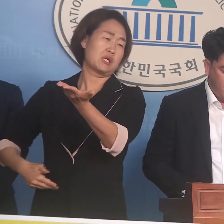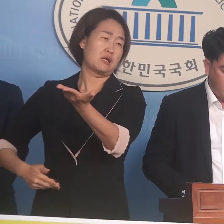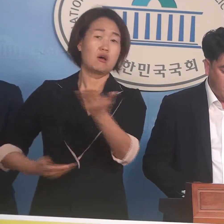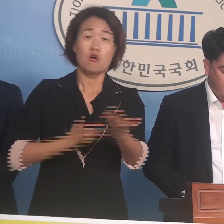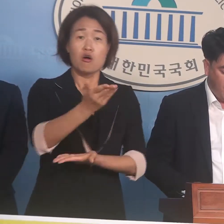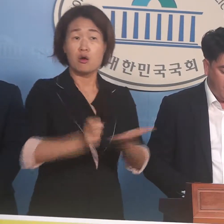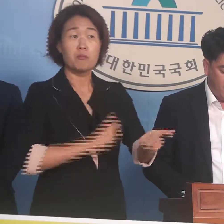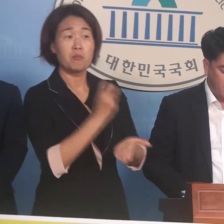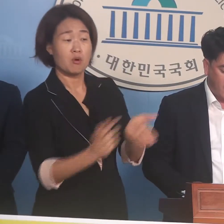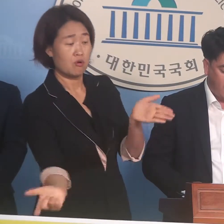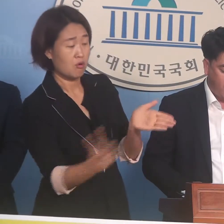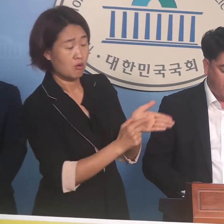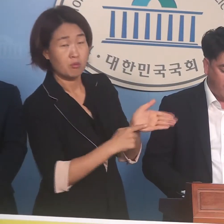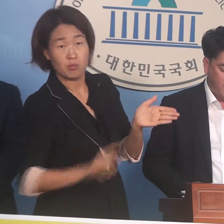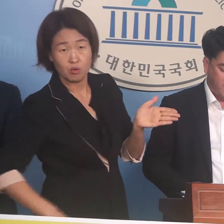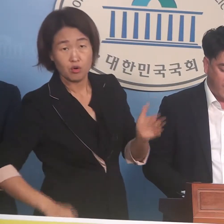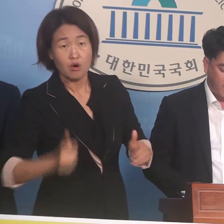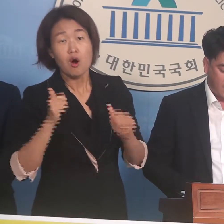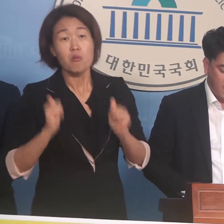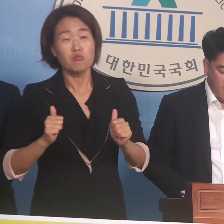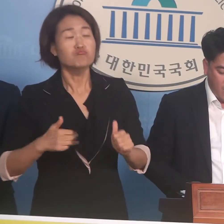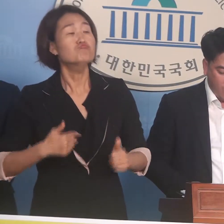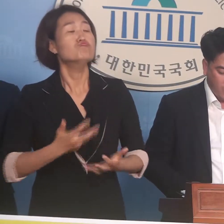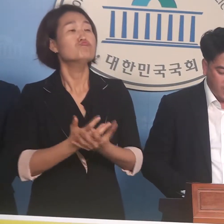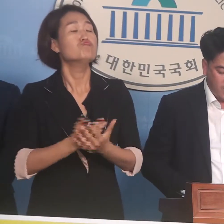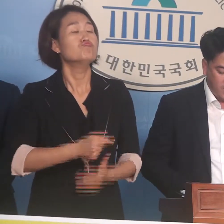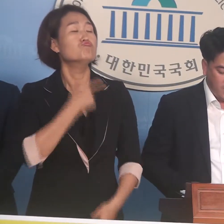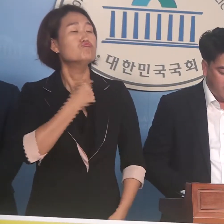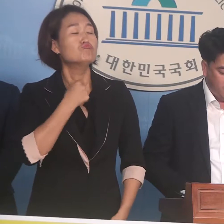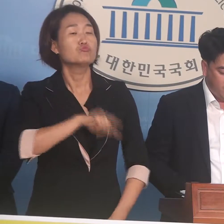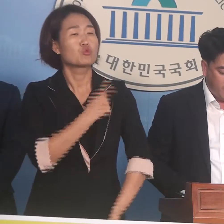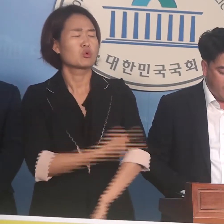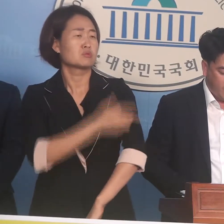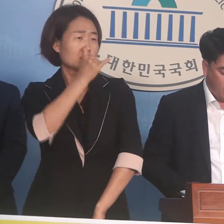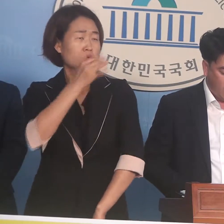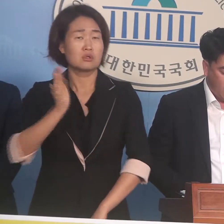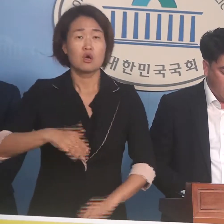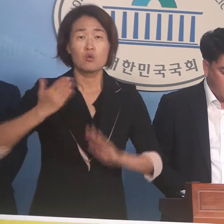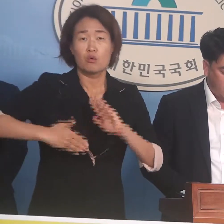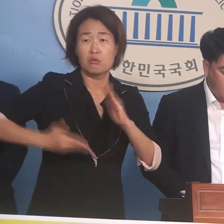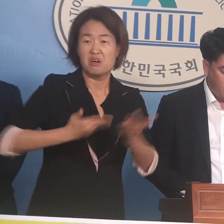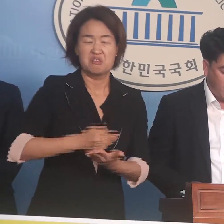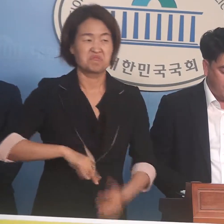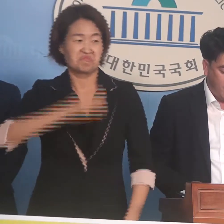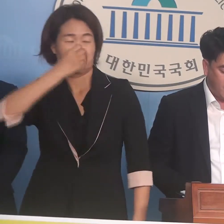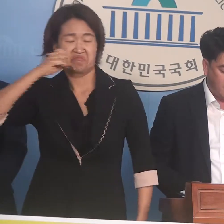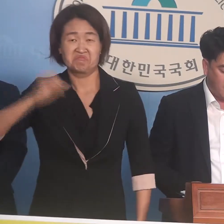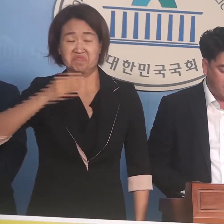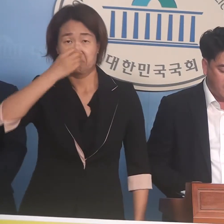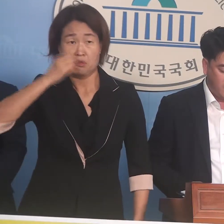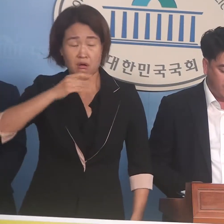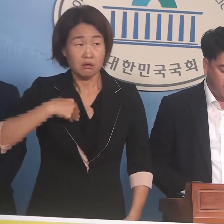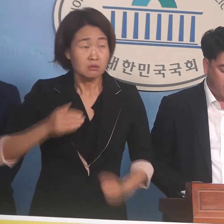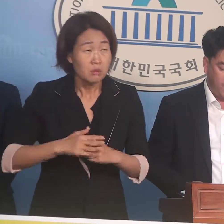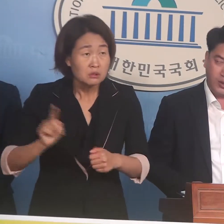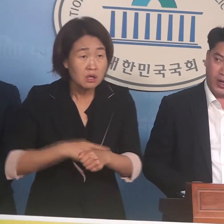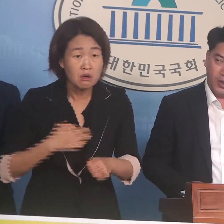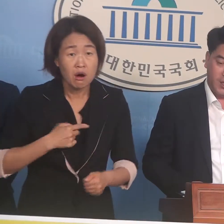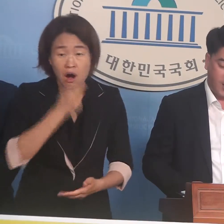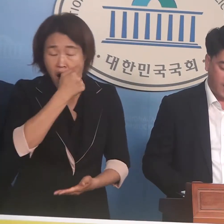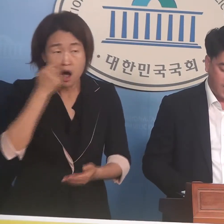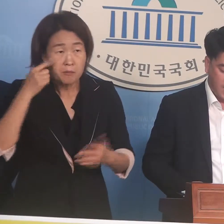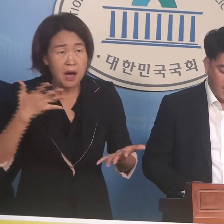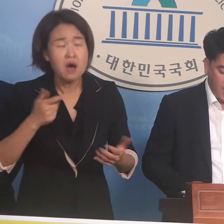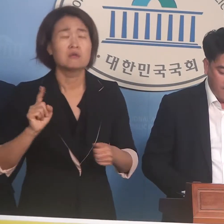공정거래법에 분명히 법원의 자료 요구권이 있지만 공정위는 이를 무시해왔고 그 결과 피해자들이 증거 부족으로